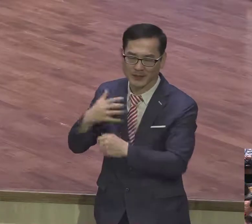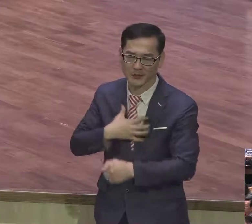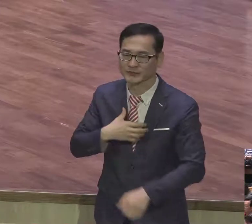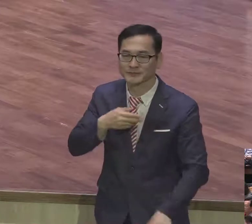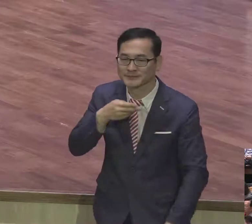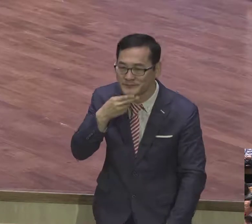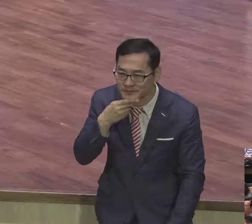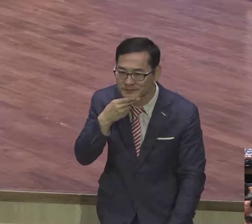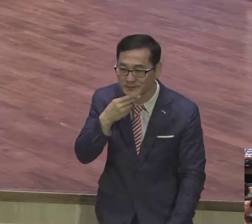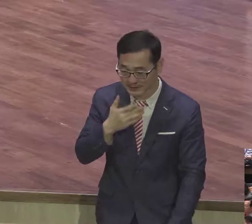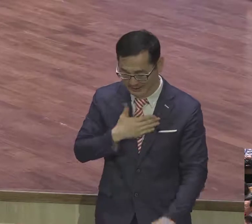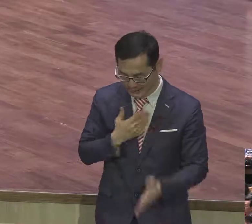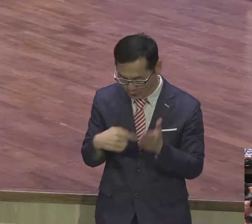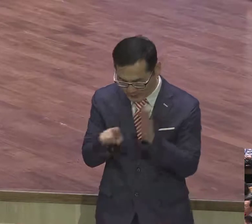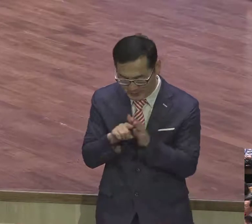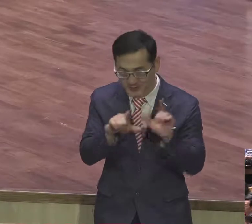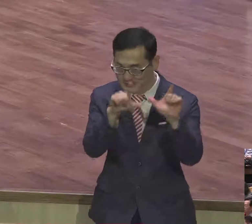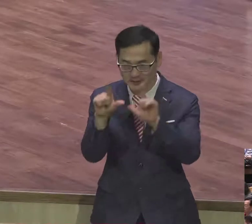나를 위해 살면 안 돼요.